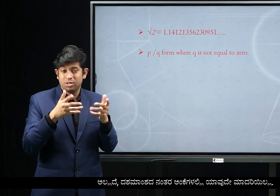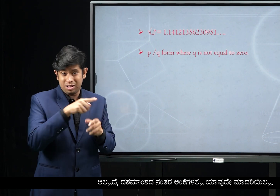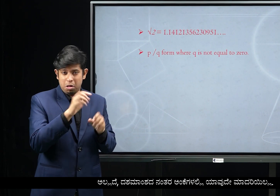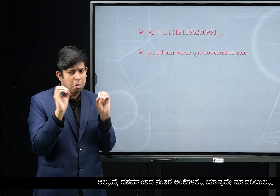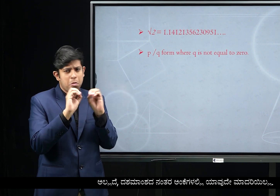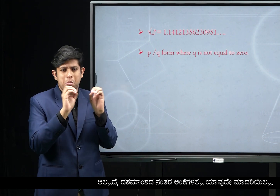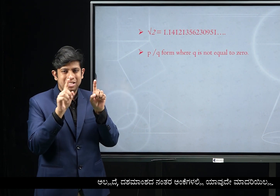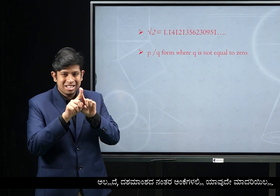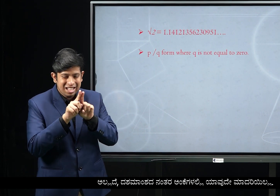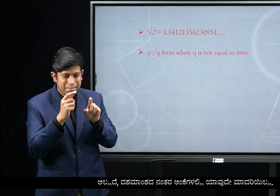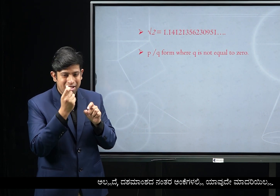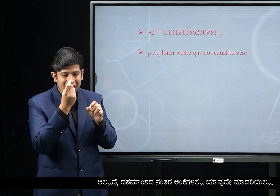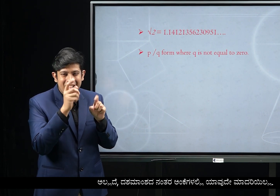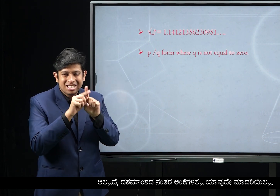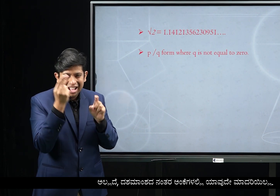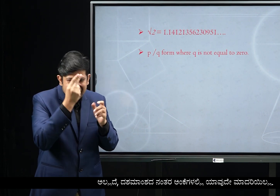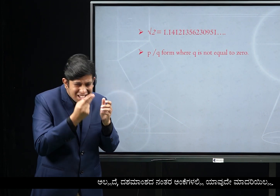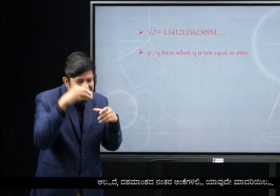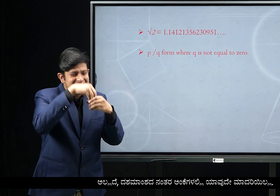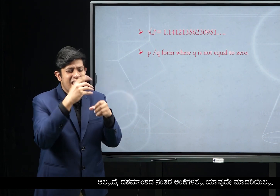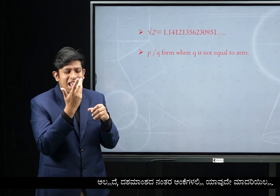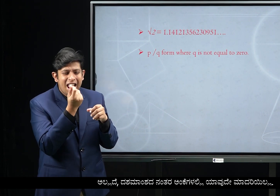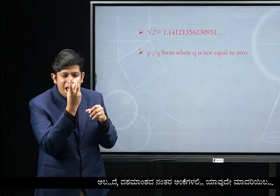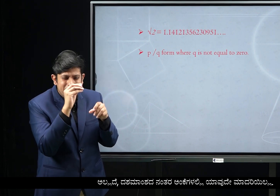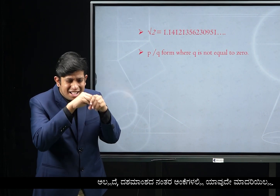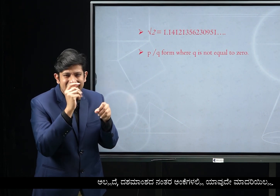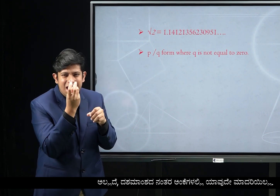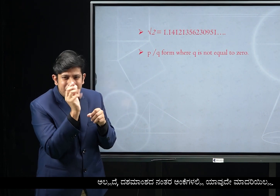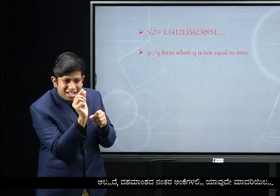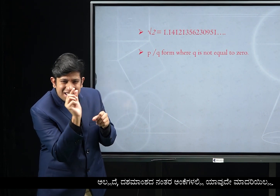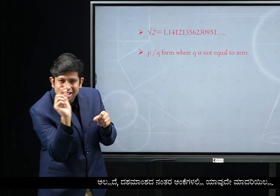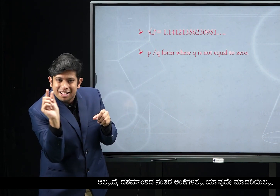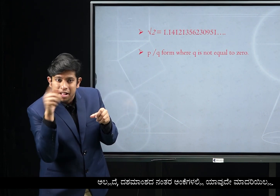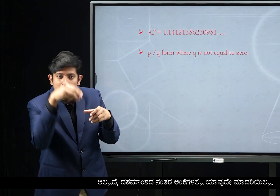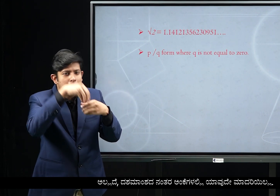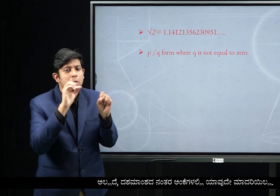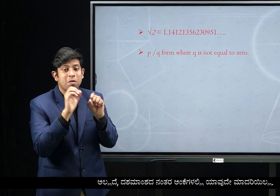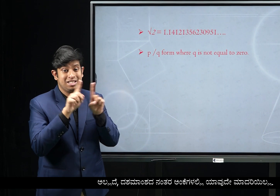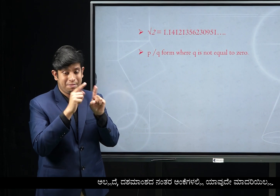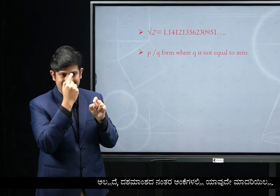ಅಲ್ಲದೆ ದಶಮಾಂಶದ ನಂತರದ ಅಂಕೆಗಳಲ್ಲಿ ಯಾವುದೇ ಮಾದರಿ ಇಲ್ಲ.